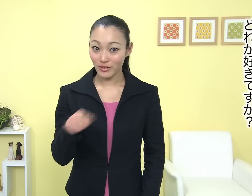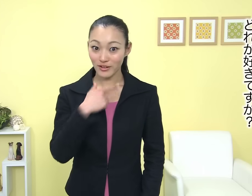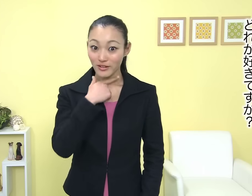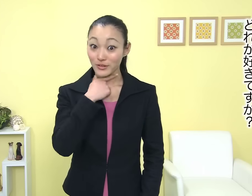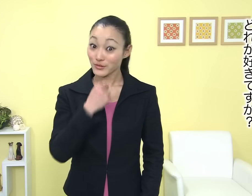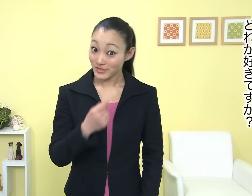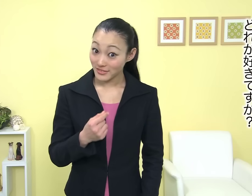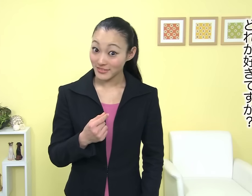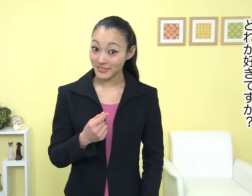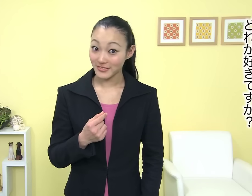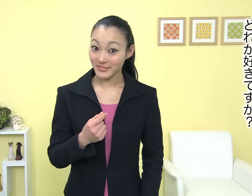どれが好きですか？